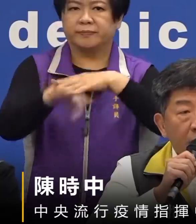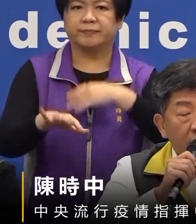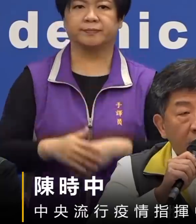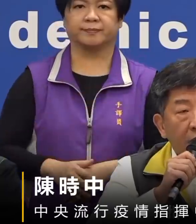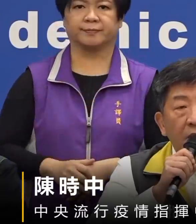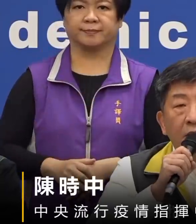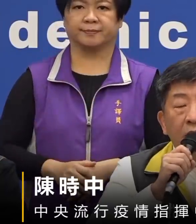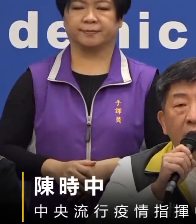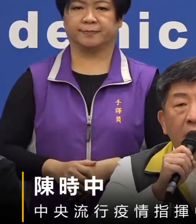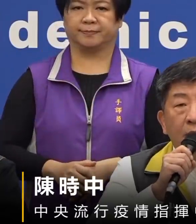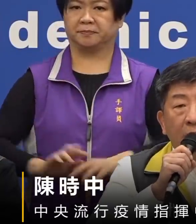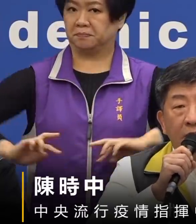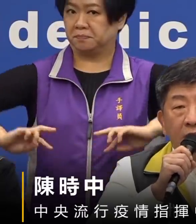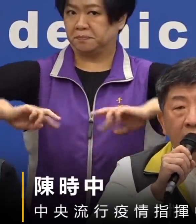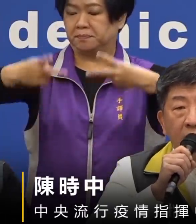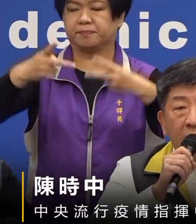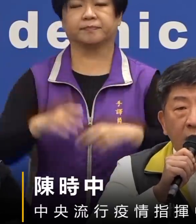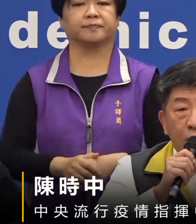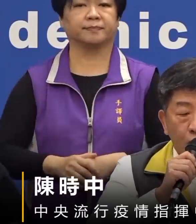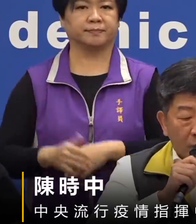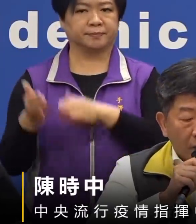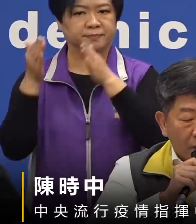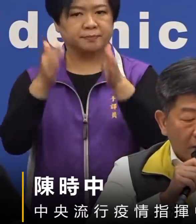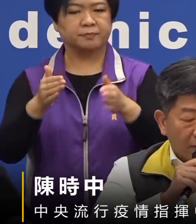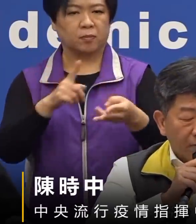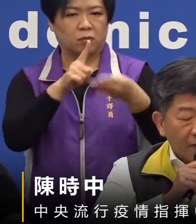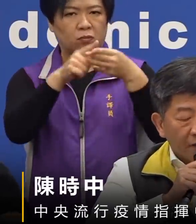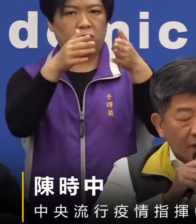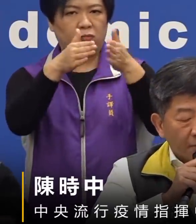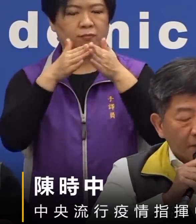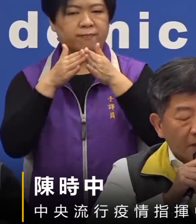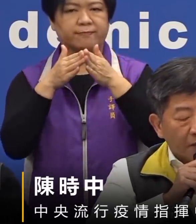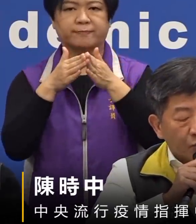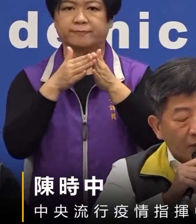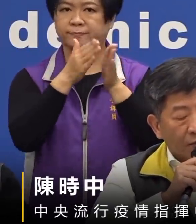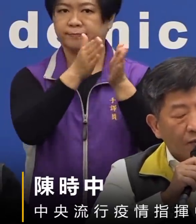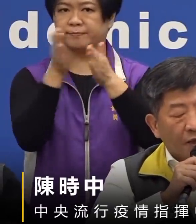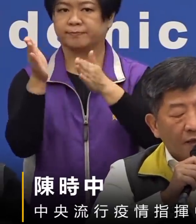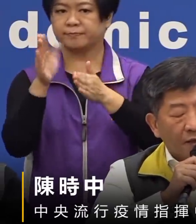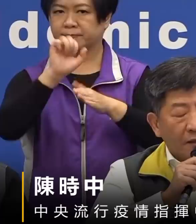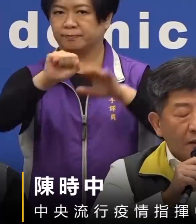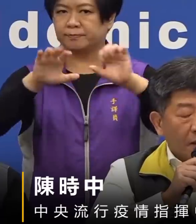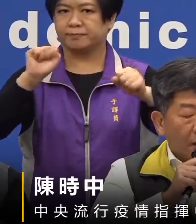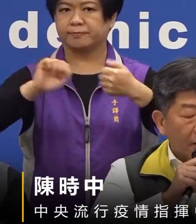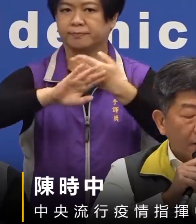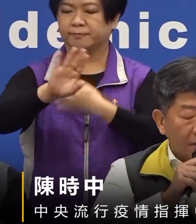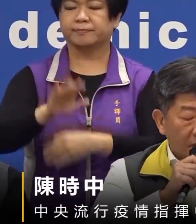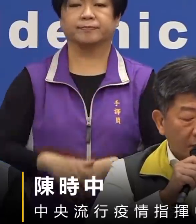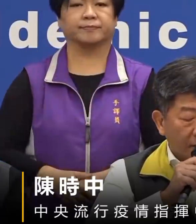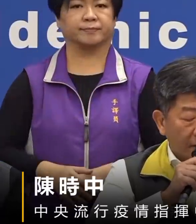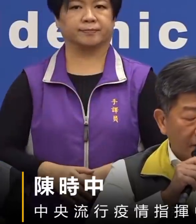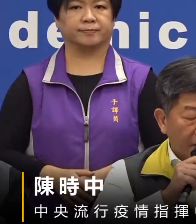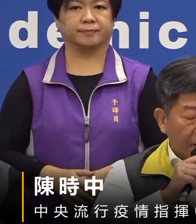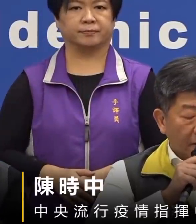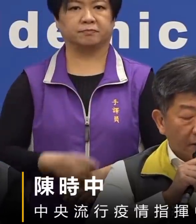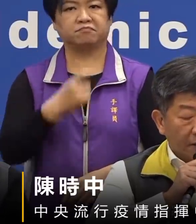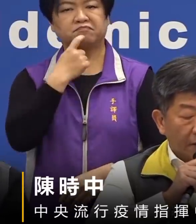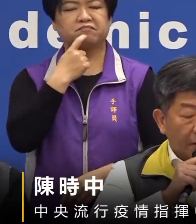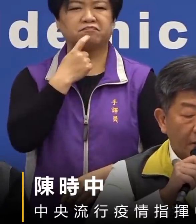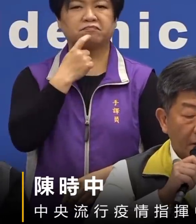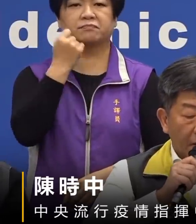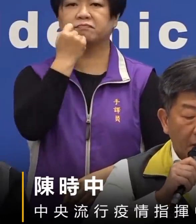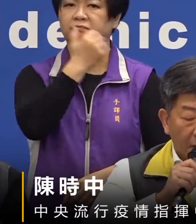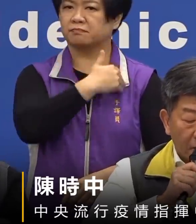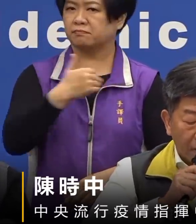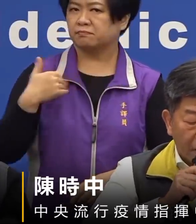以我们就直接好、把一些主要的一个方向把它抓出来。好、那我们认为有